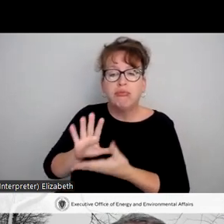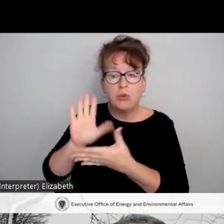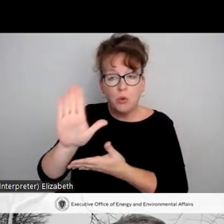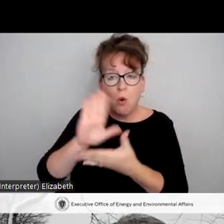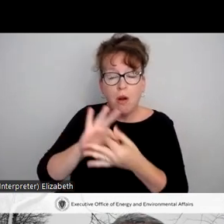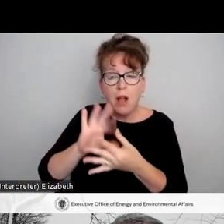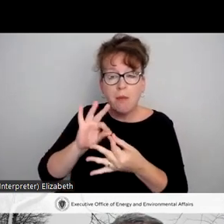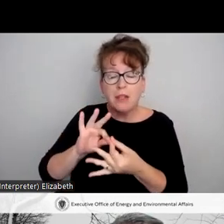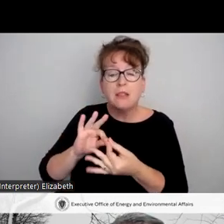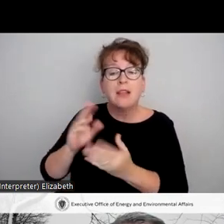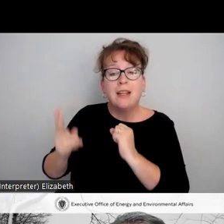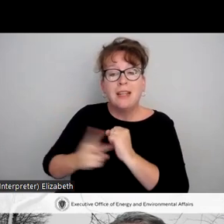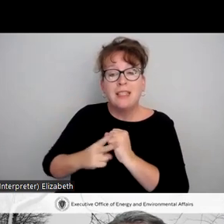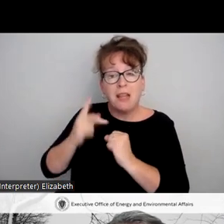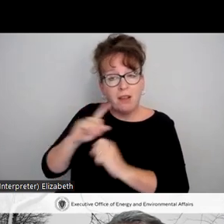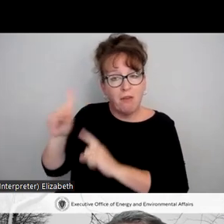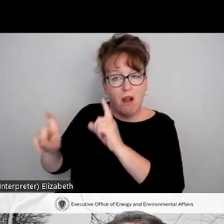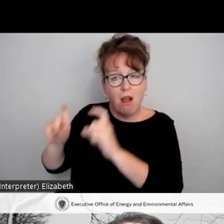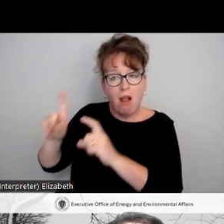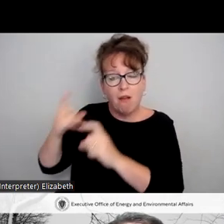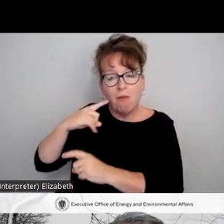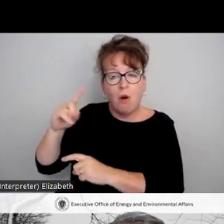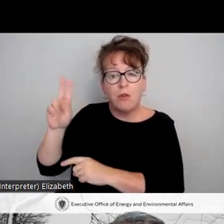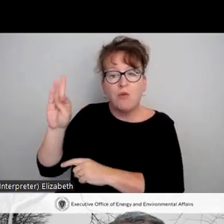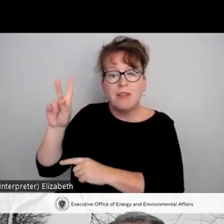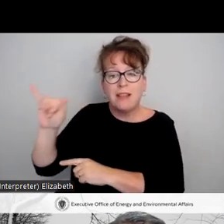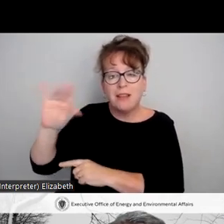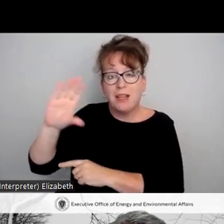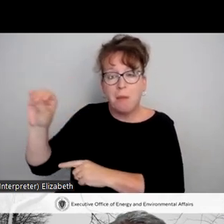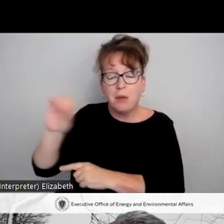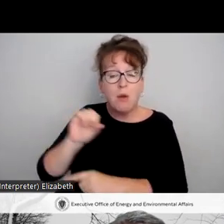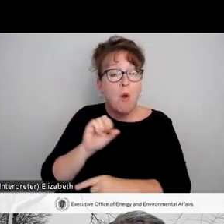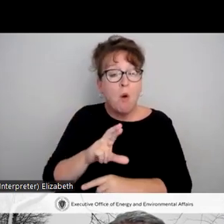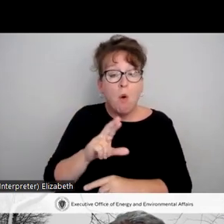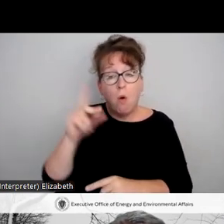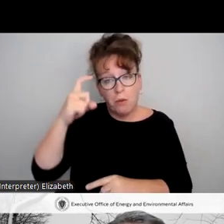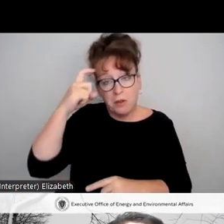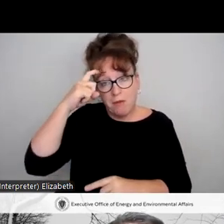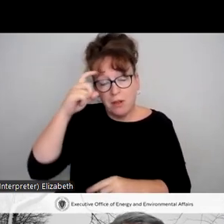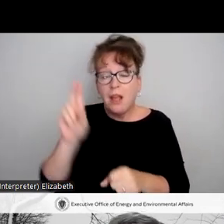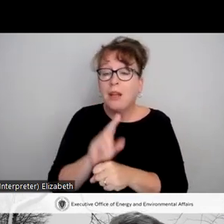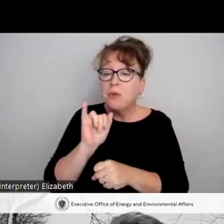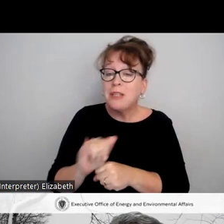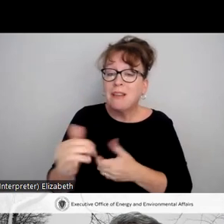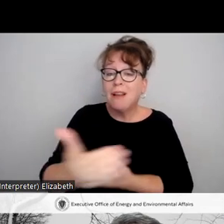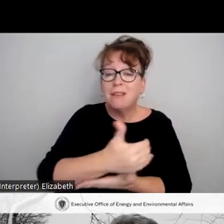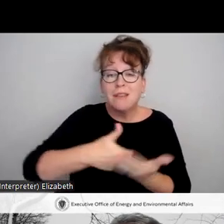públicos eh que típicamente son sobre el utility Company o la compañía de servicios